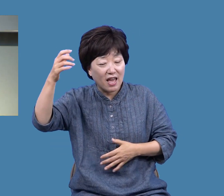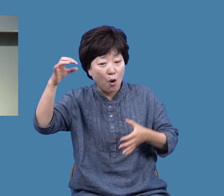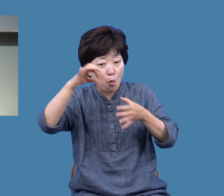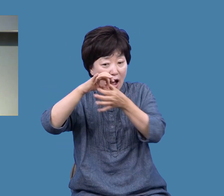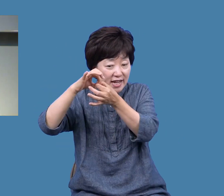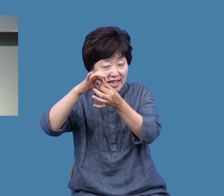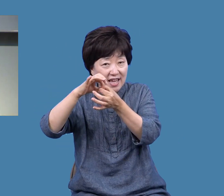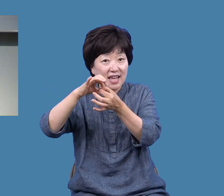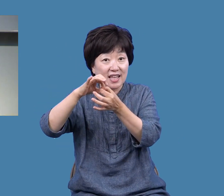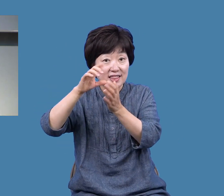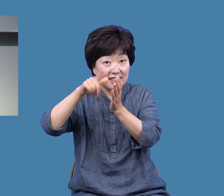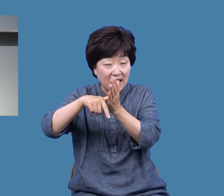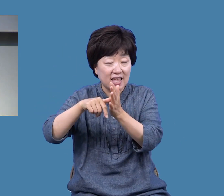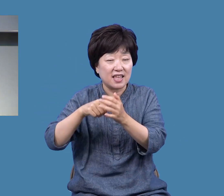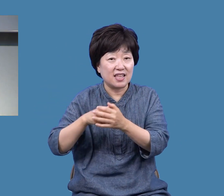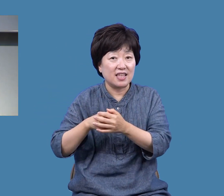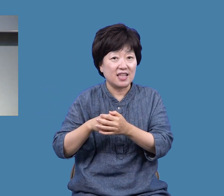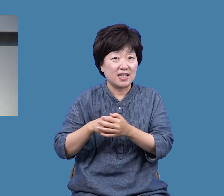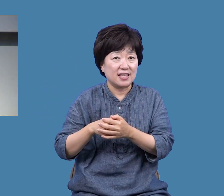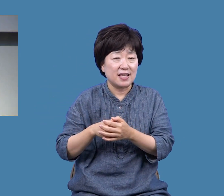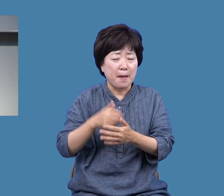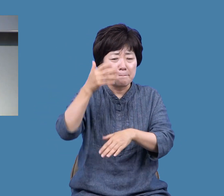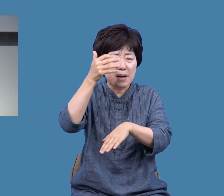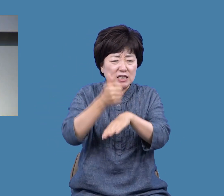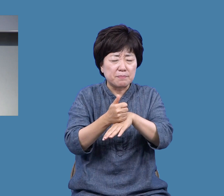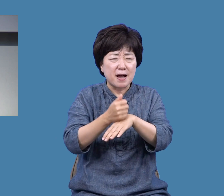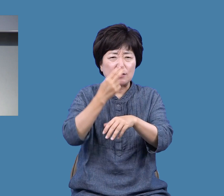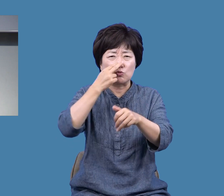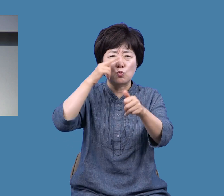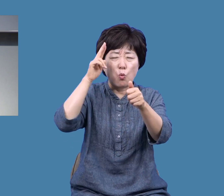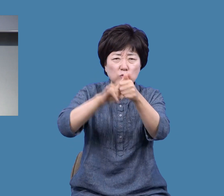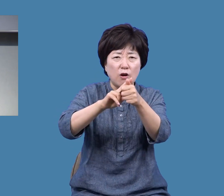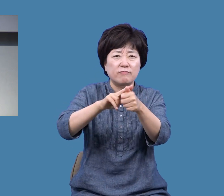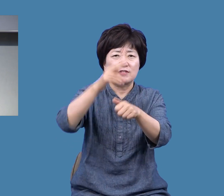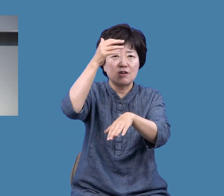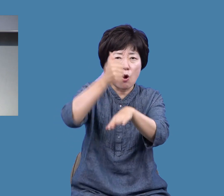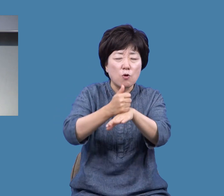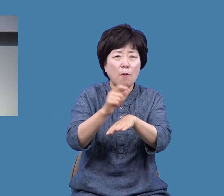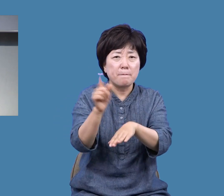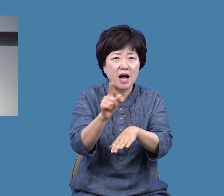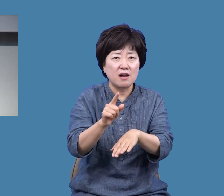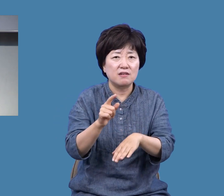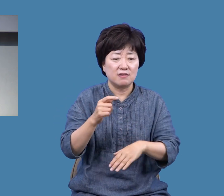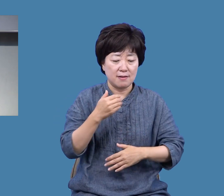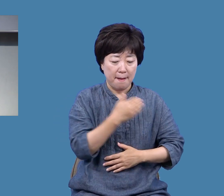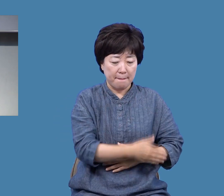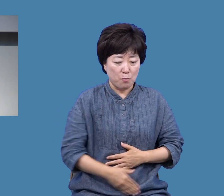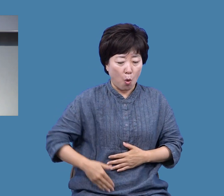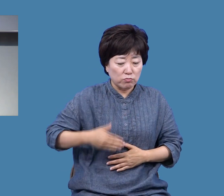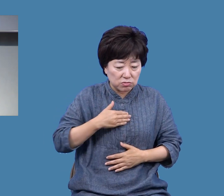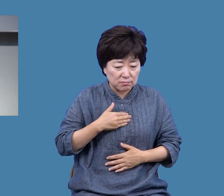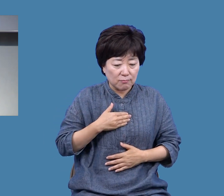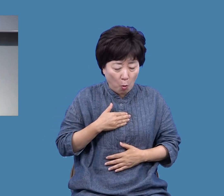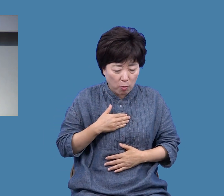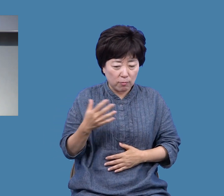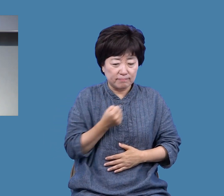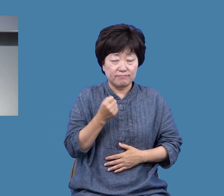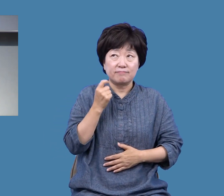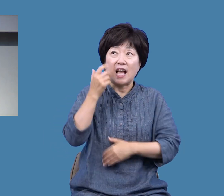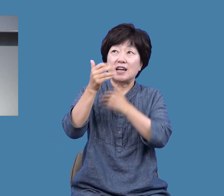관계에 있어서 내리는 마지막 도전과 결론은요, 몸으로 하나님께 영광을 돌리라는